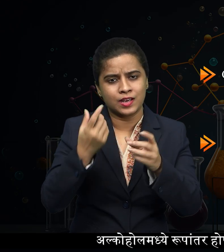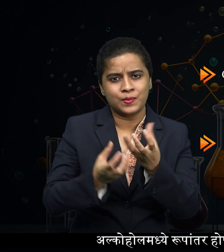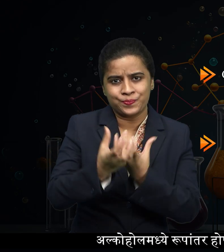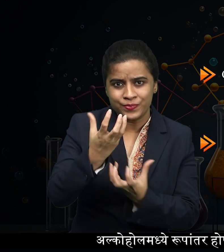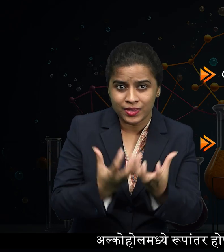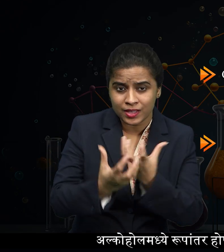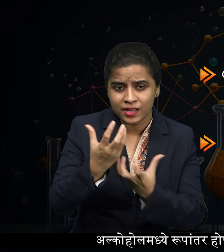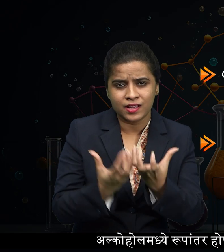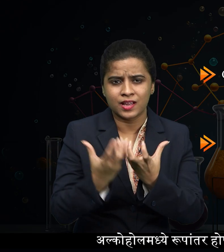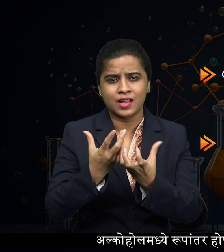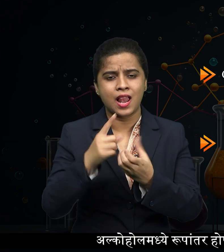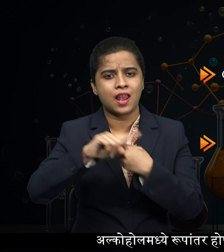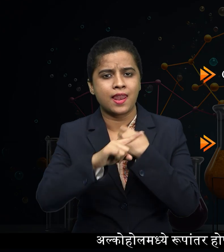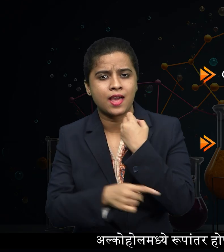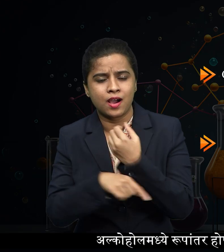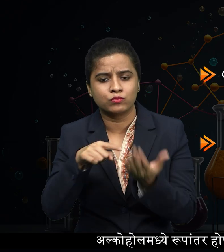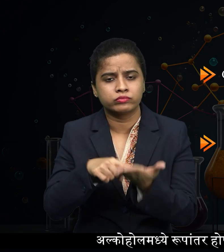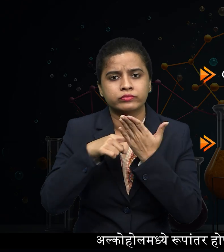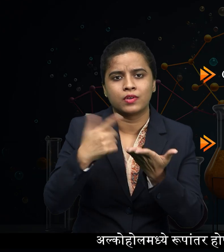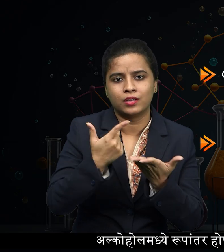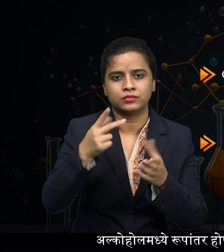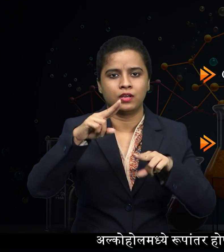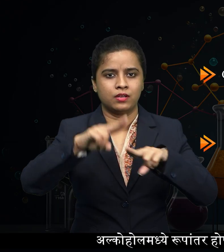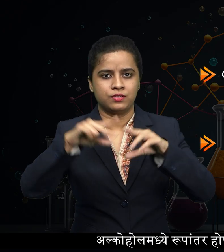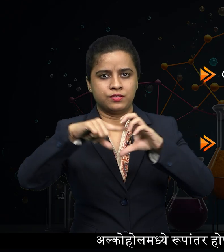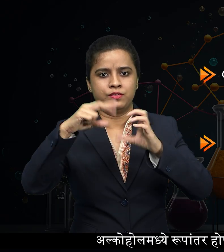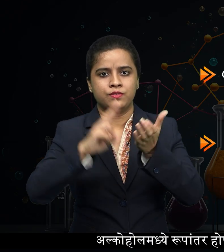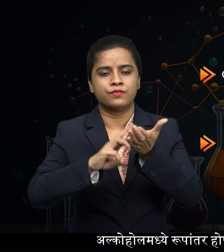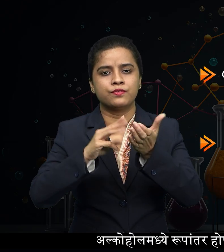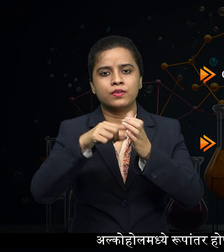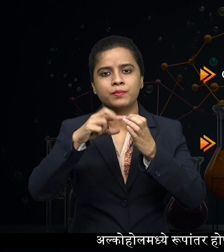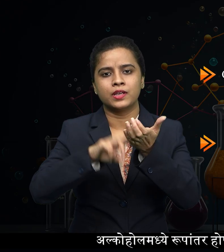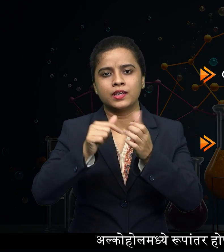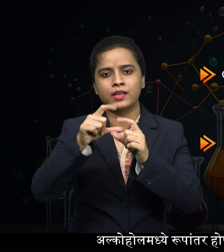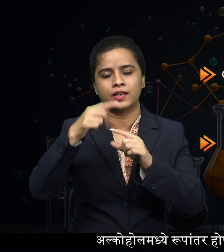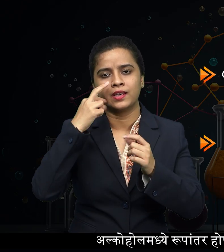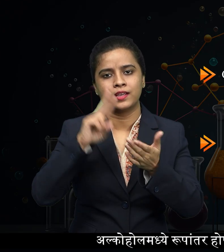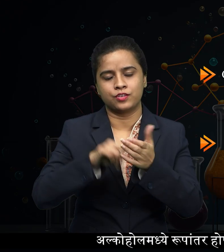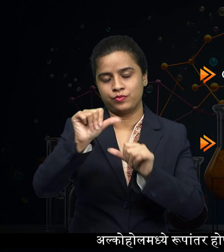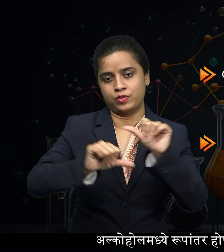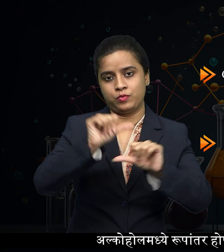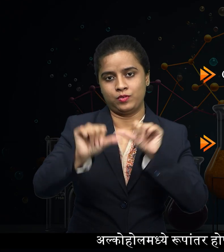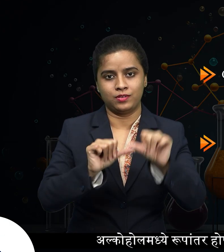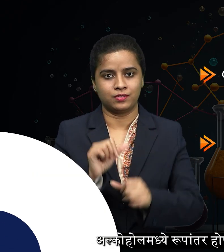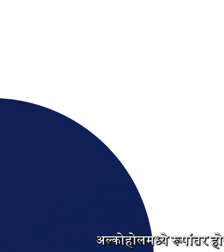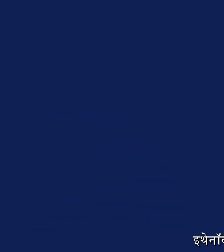किण्वन प्रक्रिया म्हणतात.